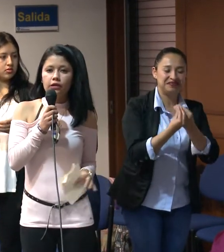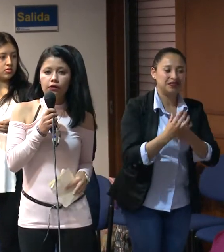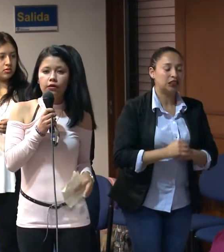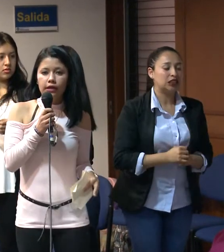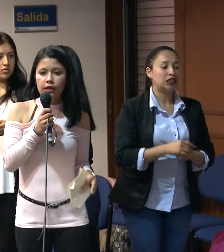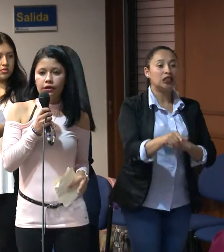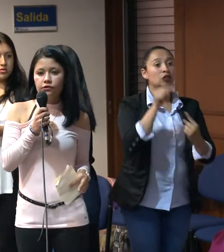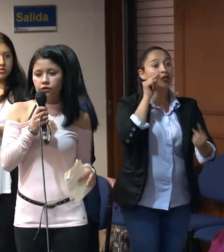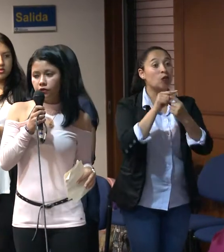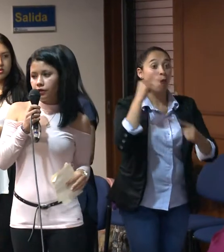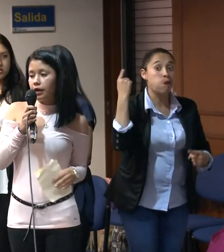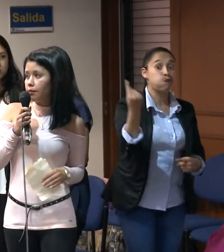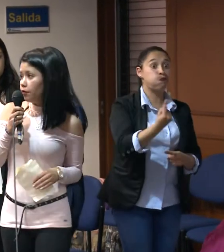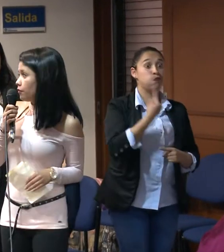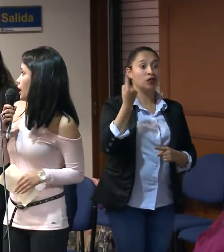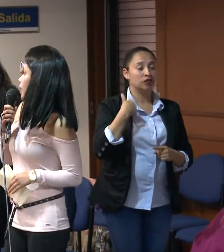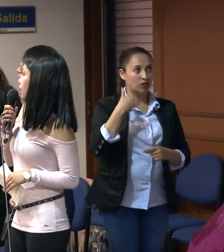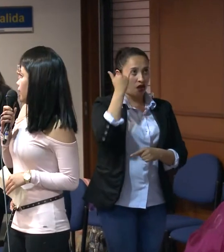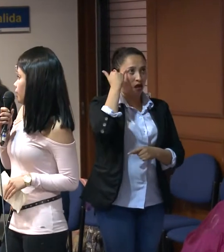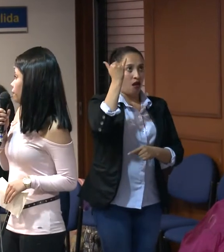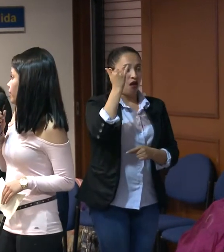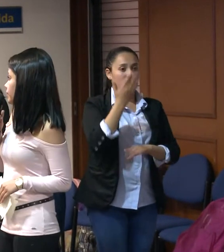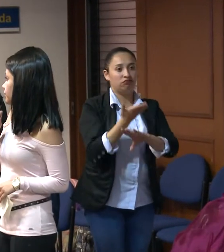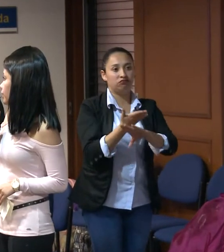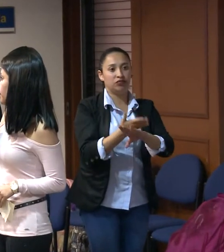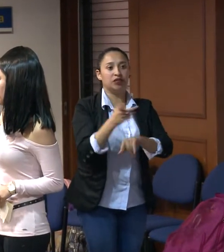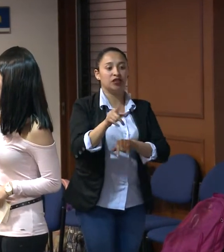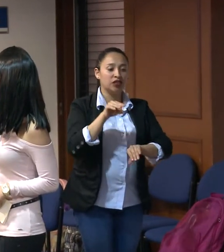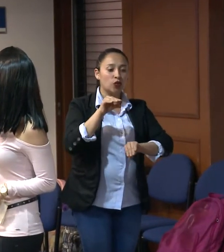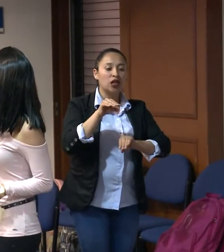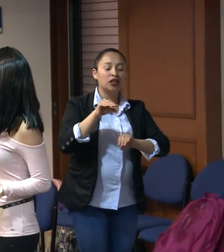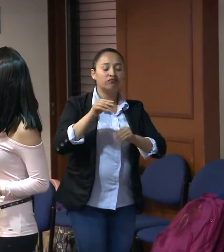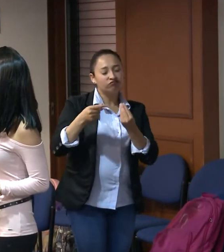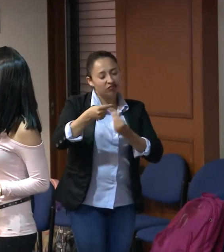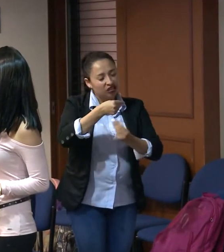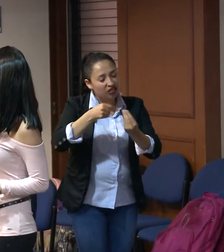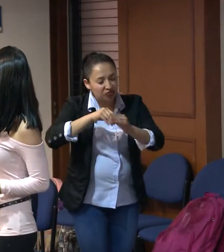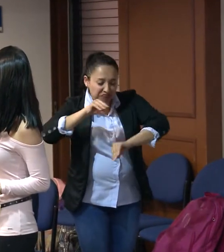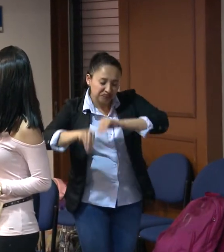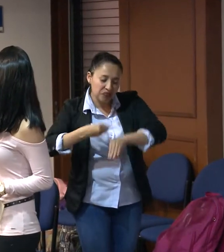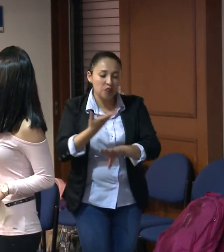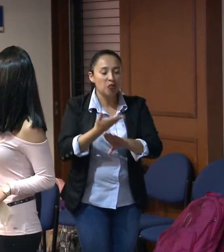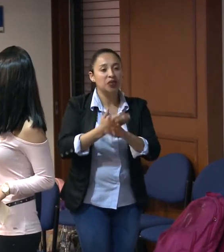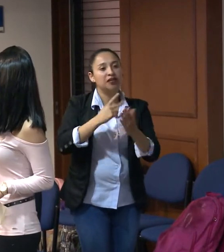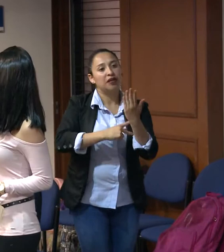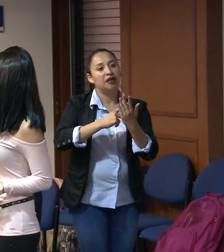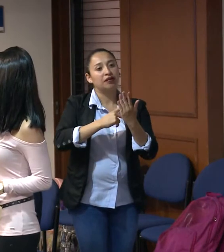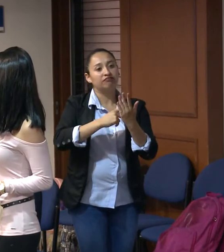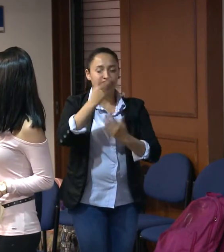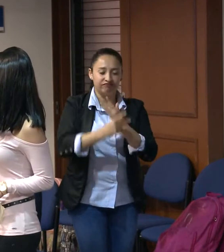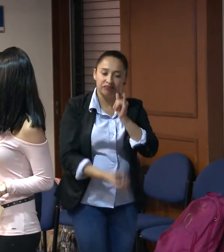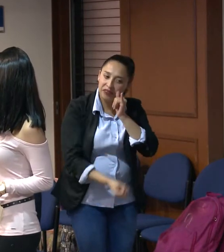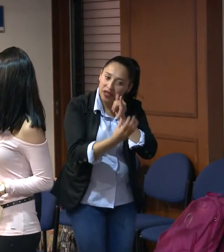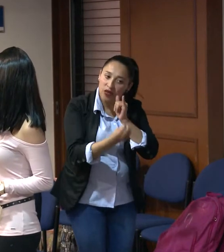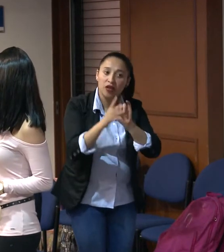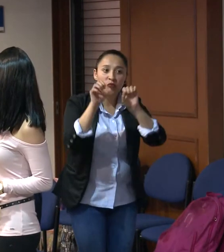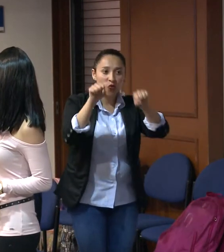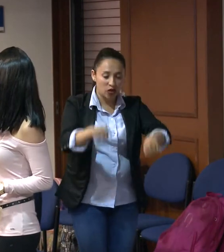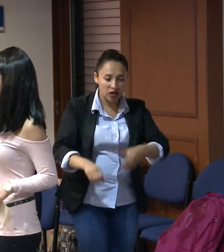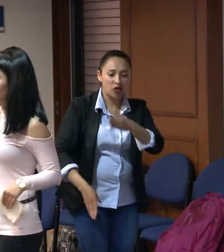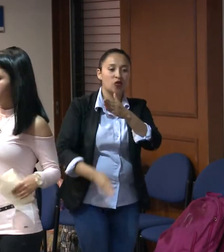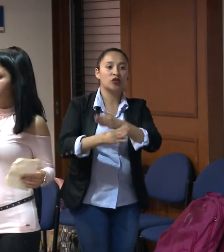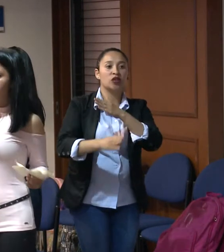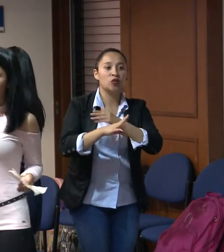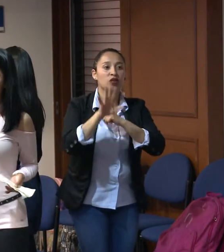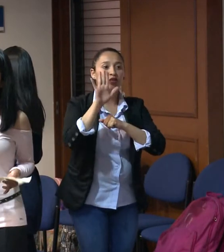el objetivo general que nosotros creamos fue diseñar e implementar una propuesta pedagógica que permitiera mantener y fortalecer las